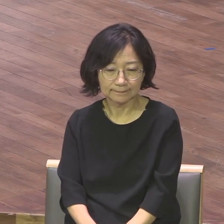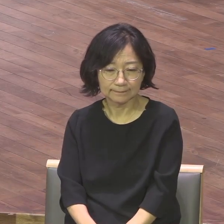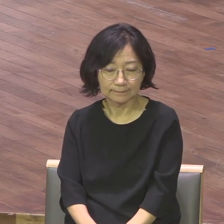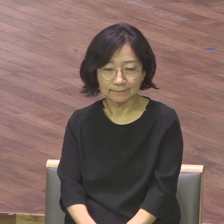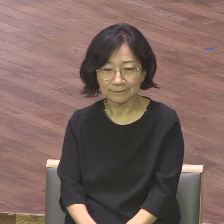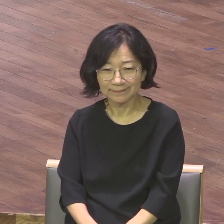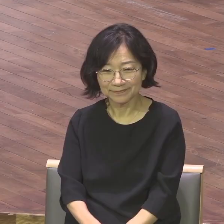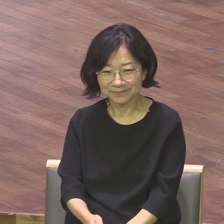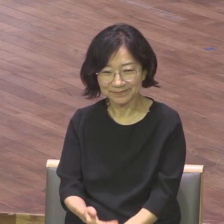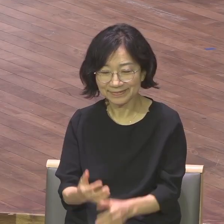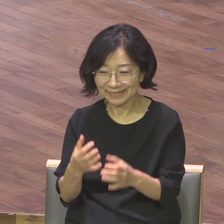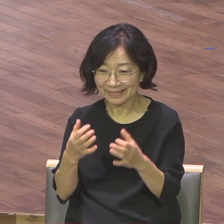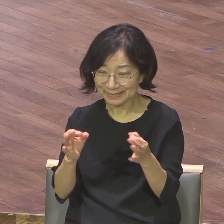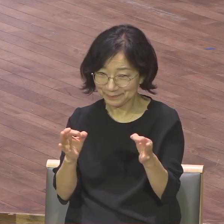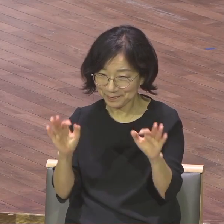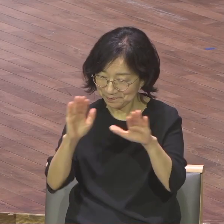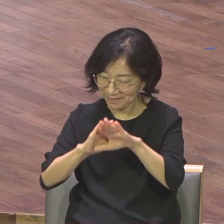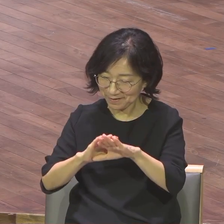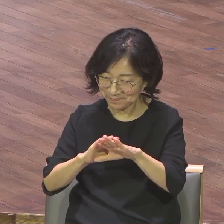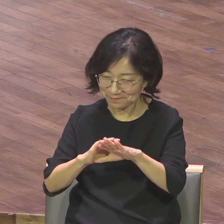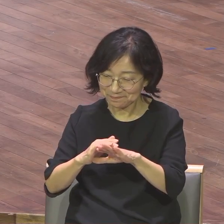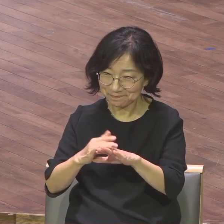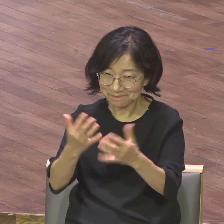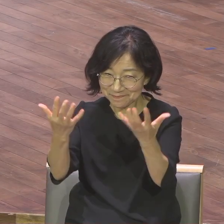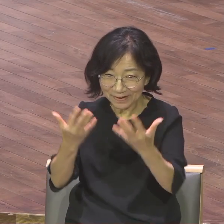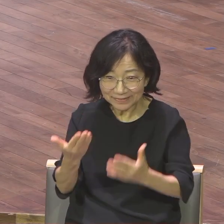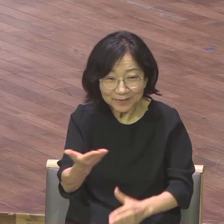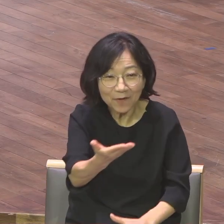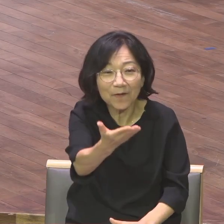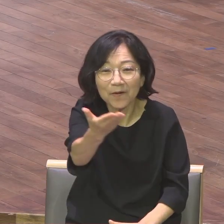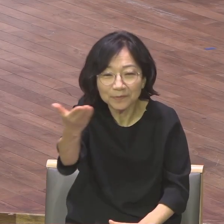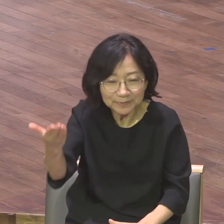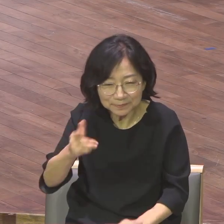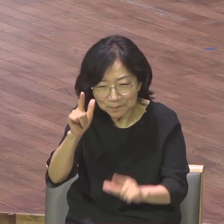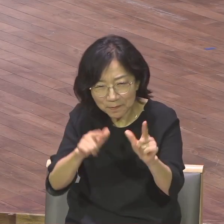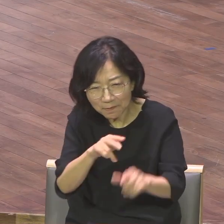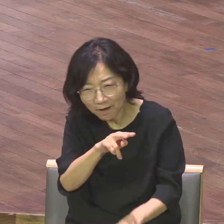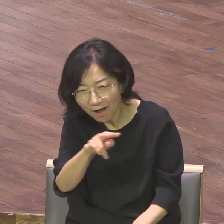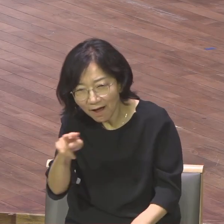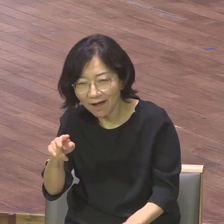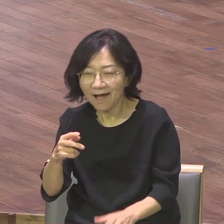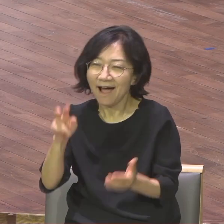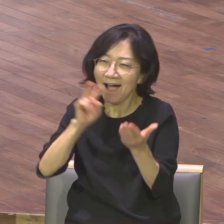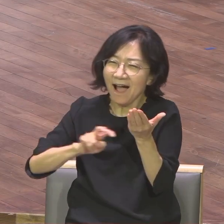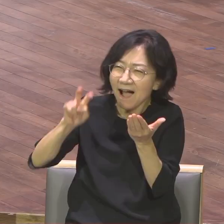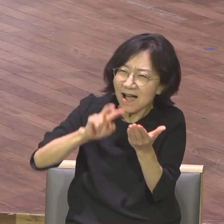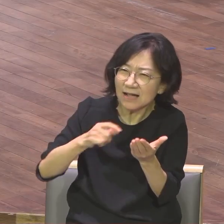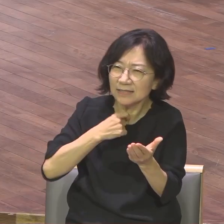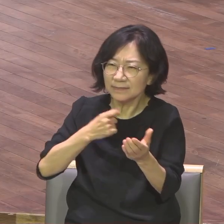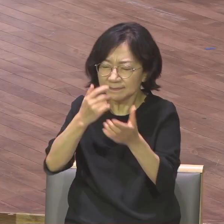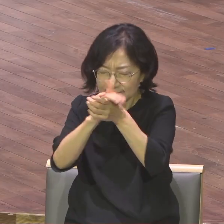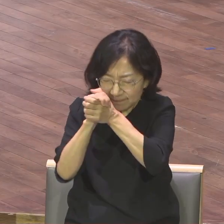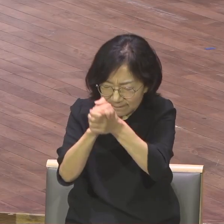심야 기도에 나오는 여러분들이야 찬송 부르고 싶고 기도하고 싶고 말씀 듣고 싶어서